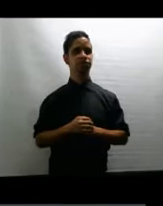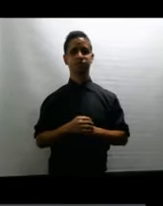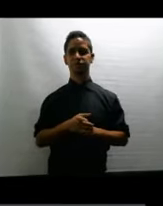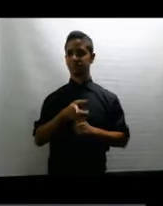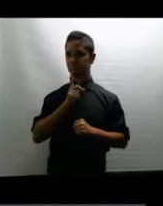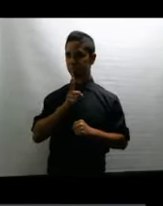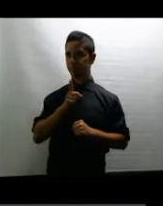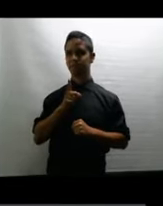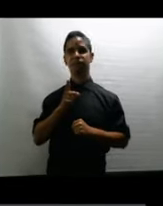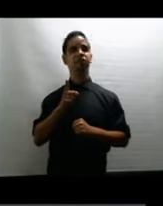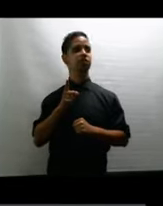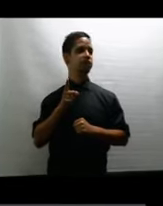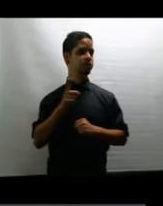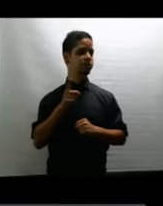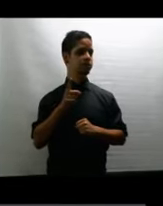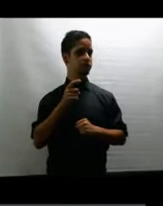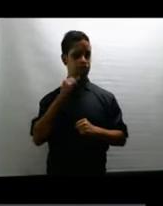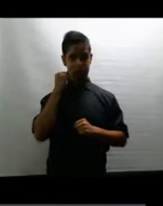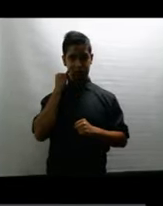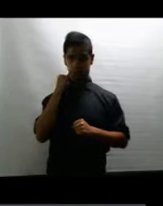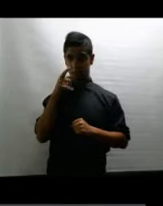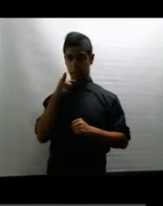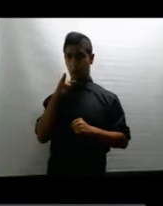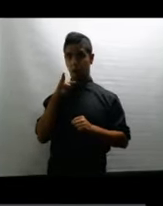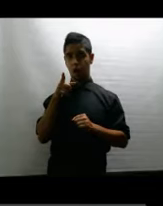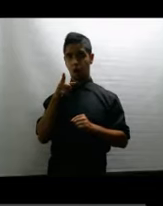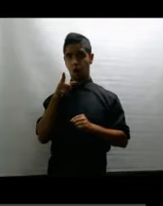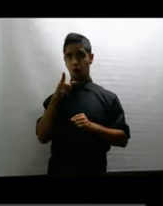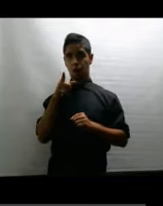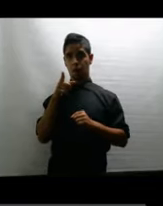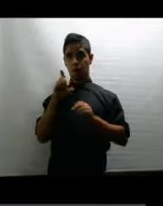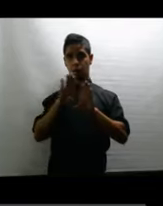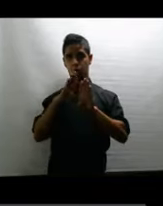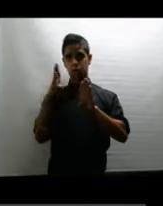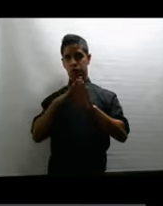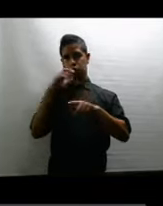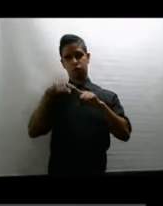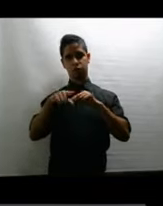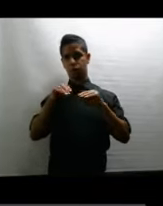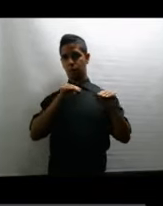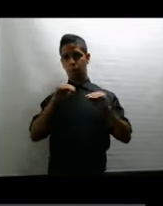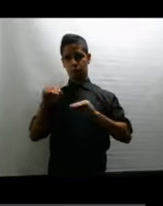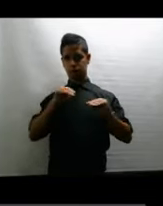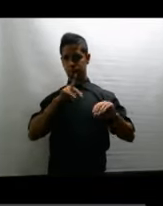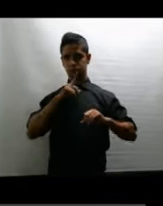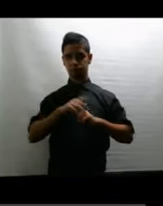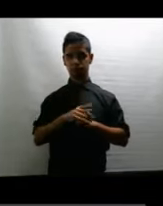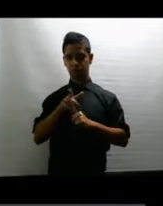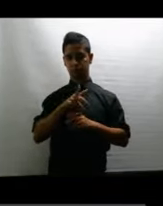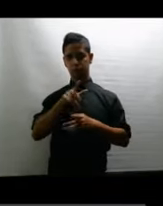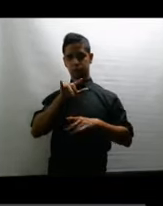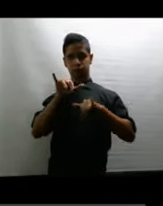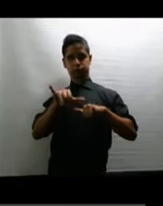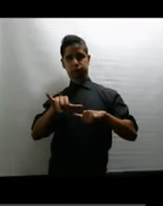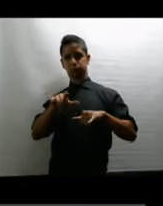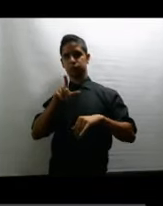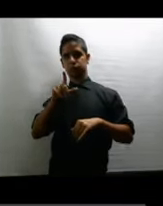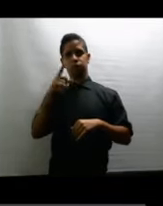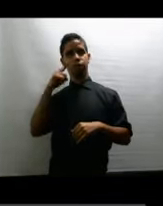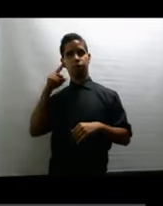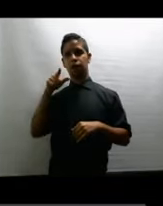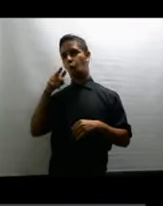Bueno, yo, no, lo que pasa es que esa puerta está inutilizada, que no se puede mover. O sea, está fija. Me imagino que para evitar